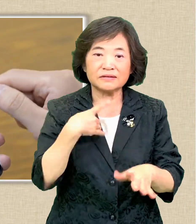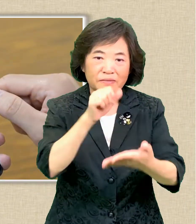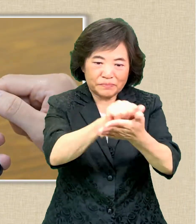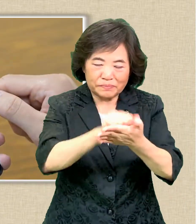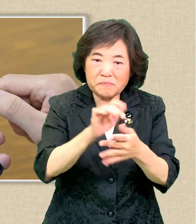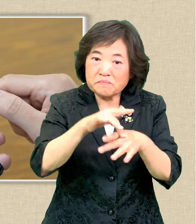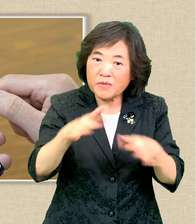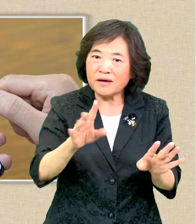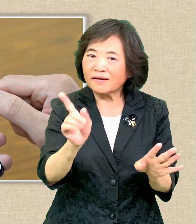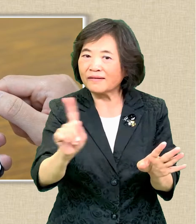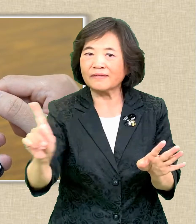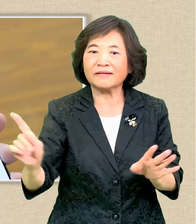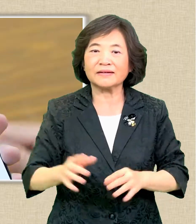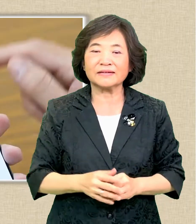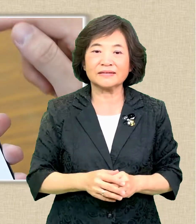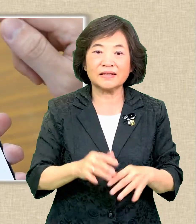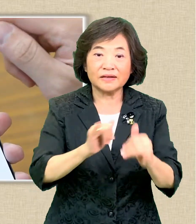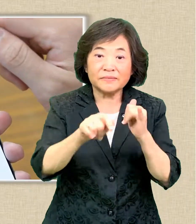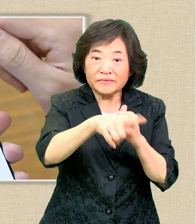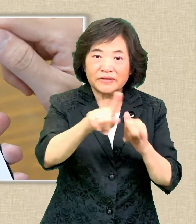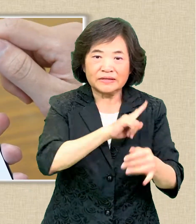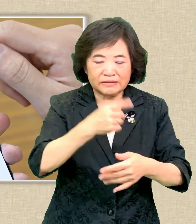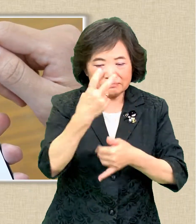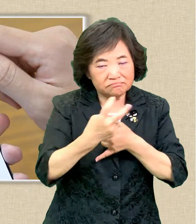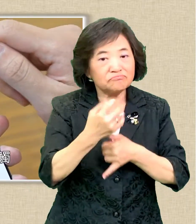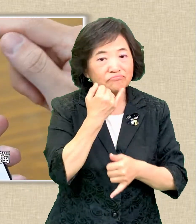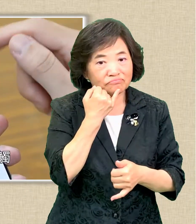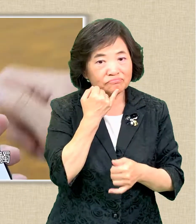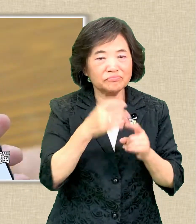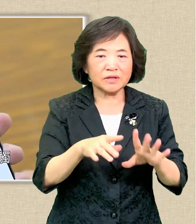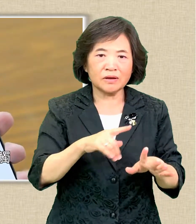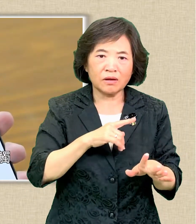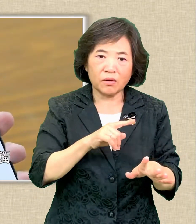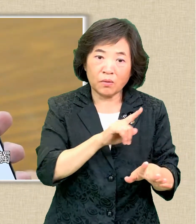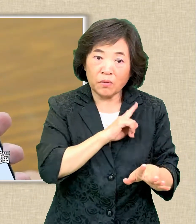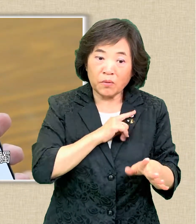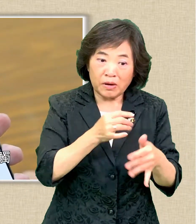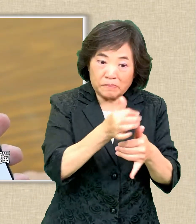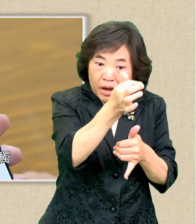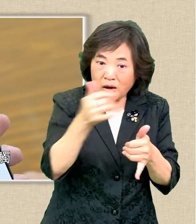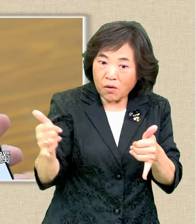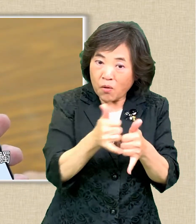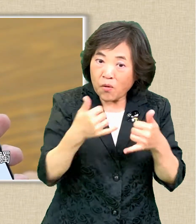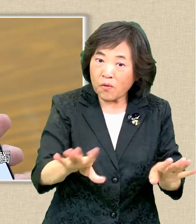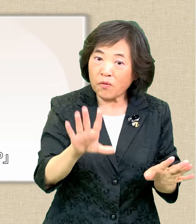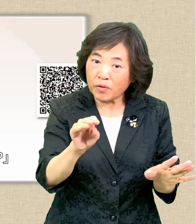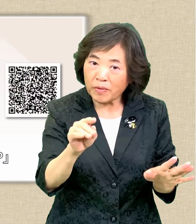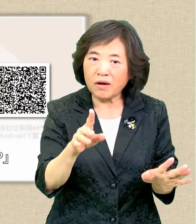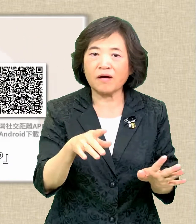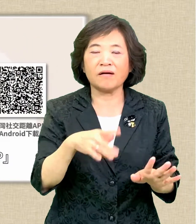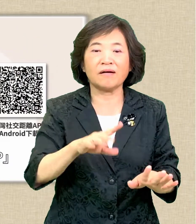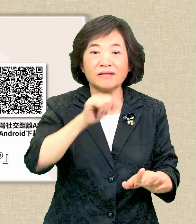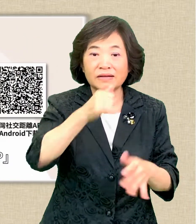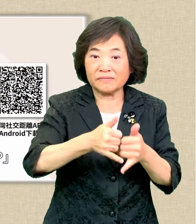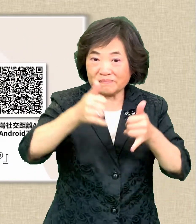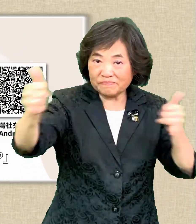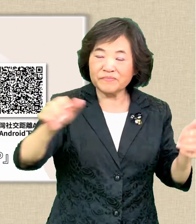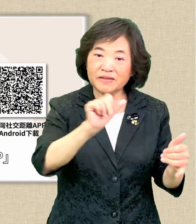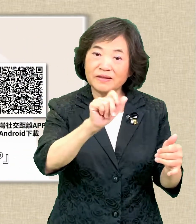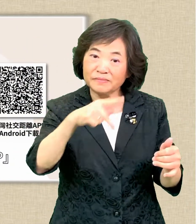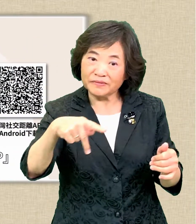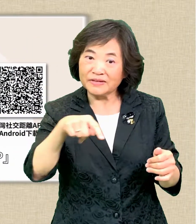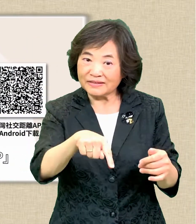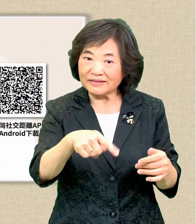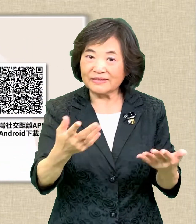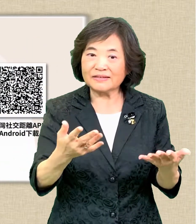记录接触状况。民众也在七家监视，是地还没收到靠近者接触。使用台湾社交距离